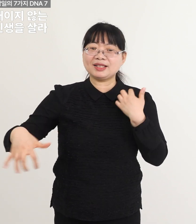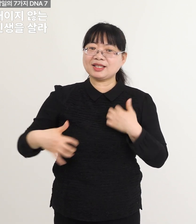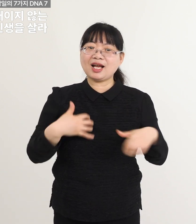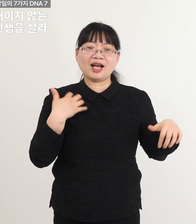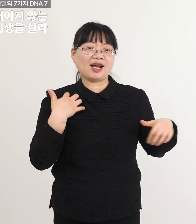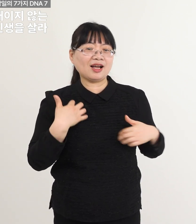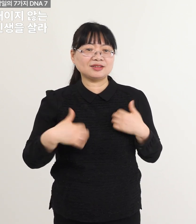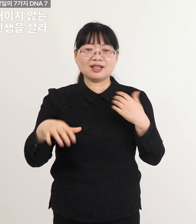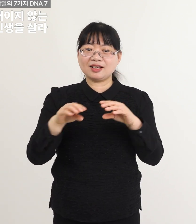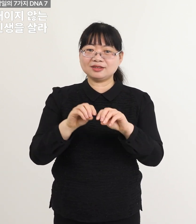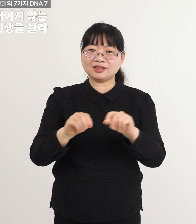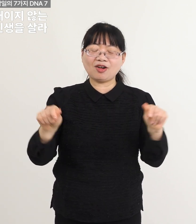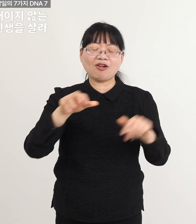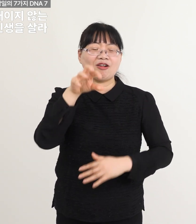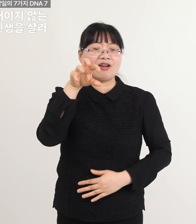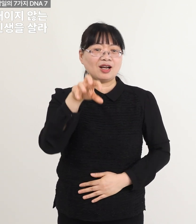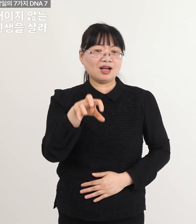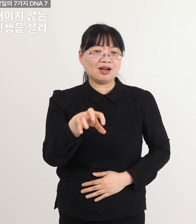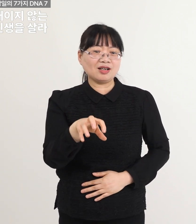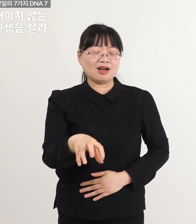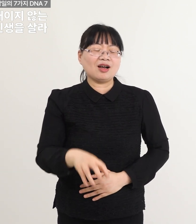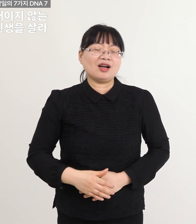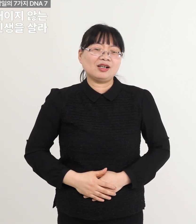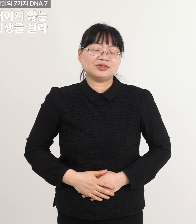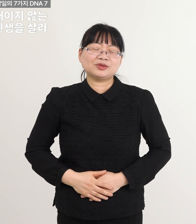기쁨의 땅에서